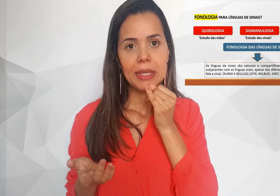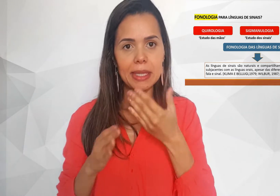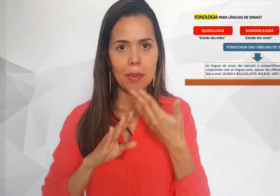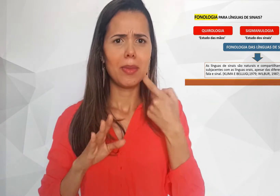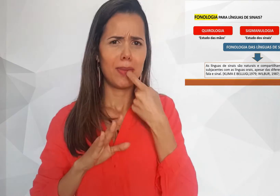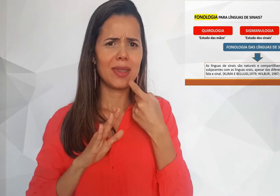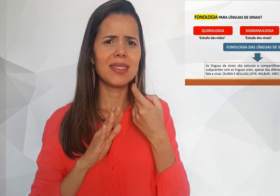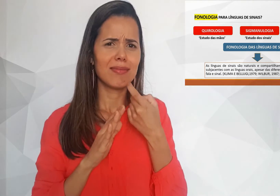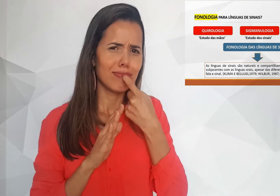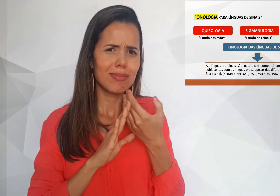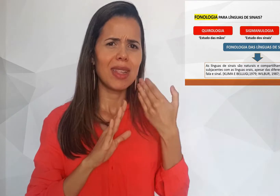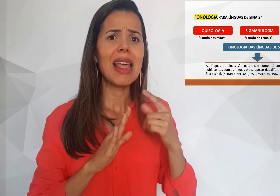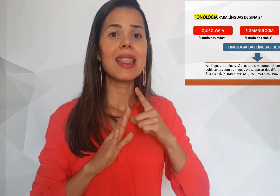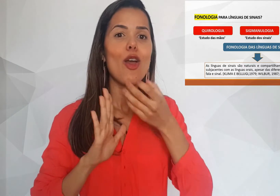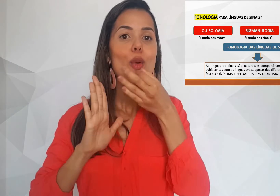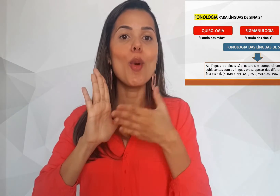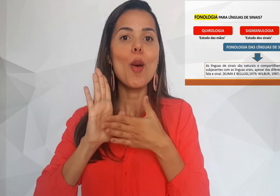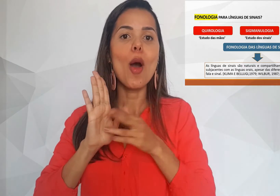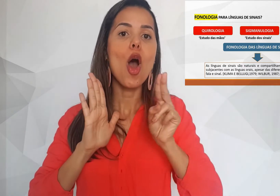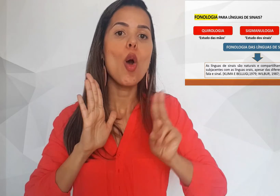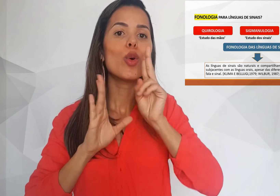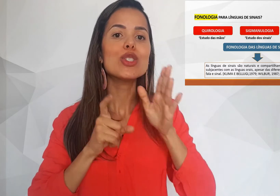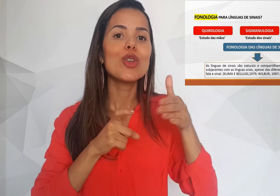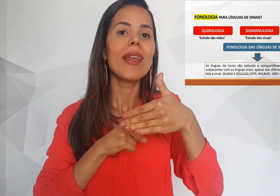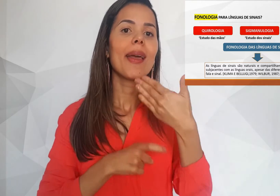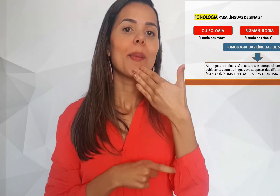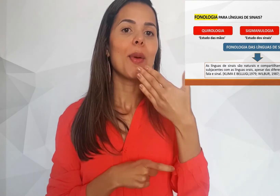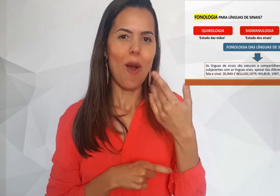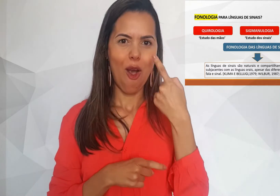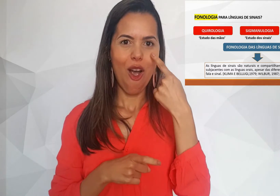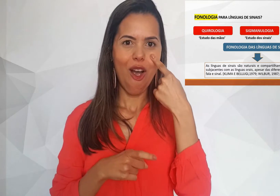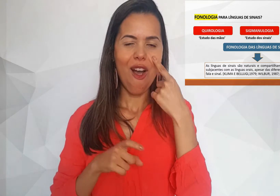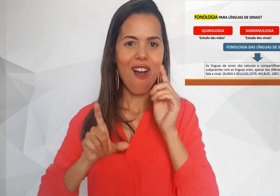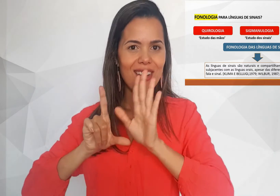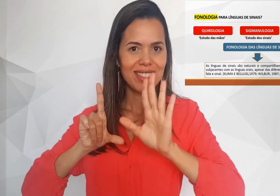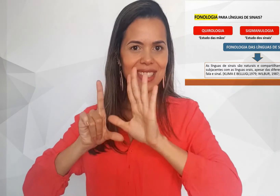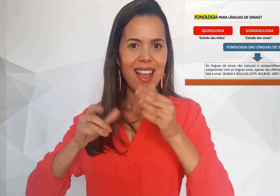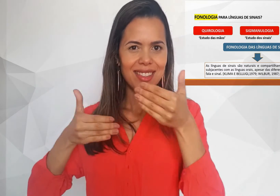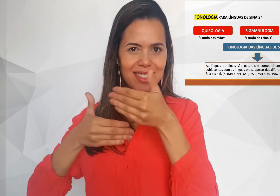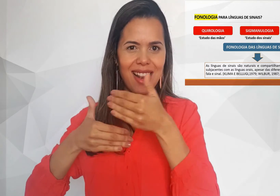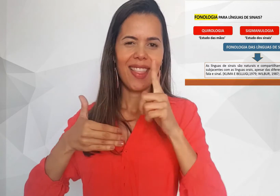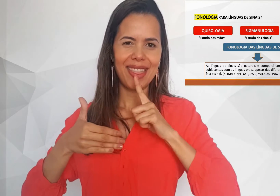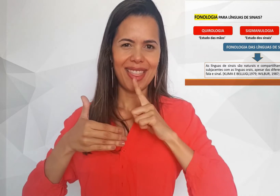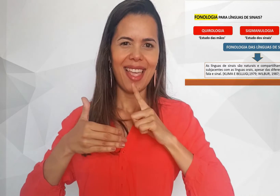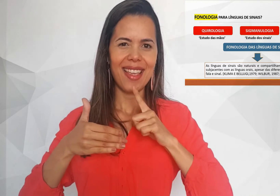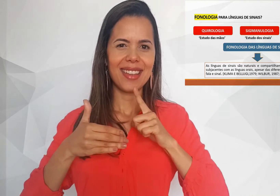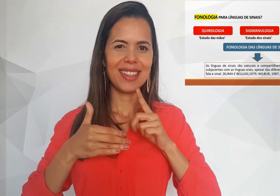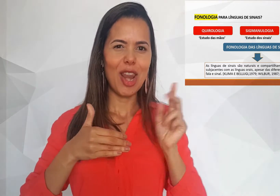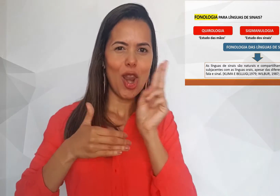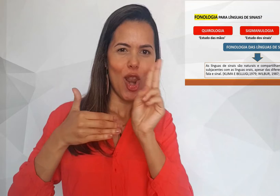línguas de sinais. Então, recentemente, nós temos uma proposta de uso da terminologia que está aí representada no slide